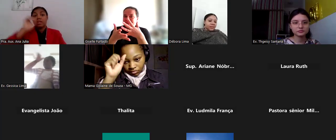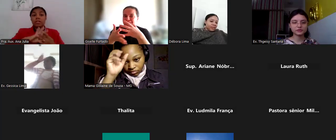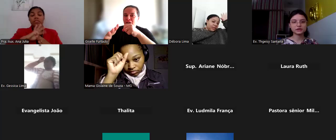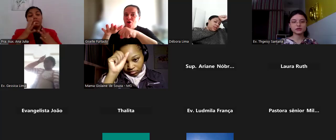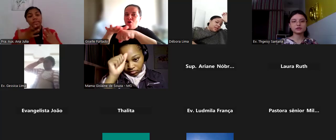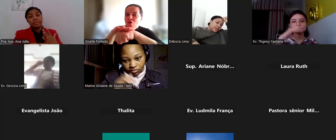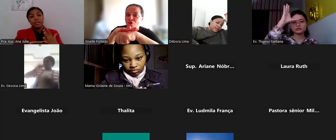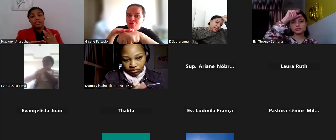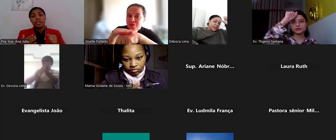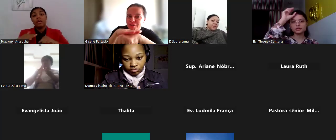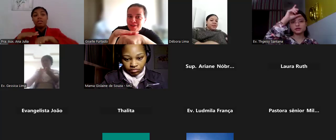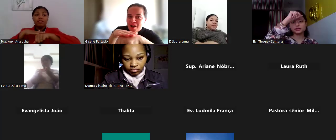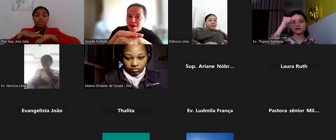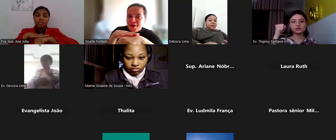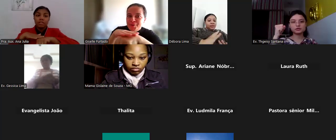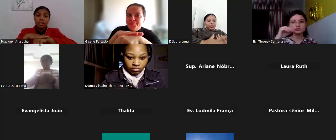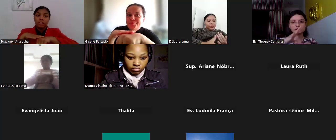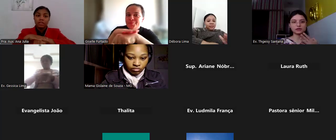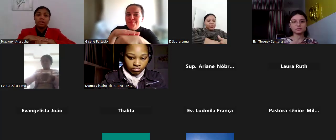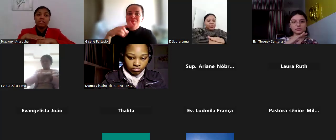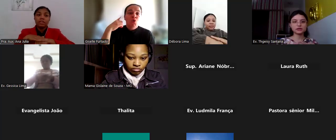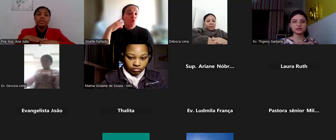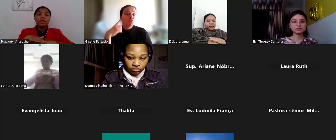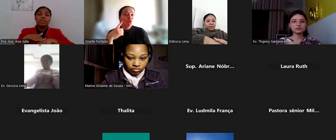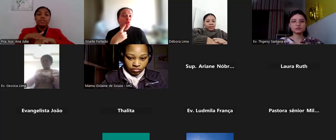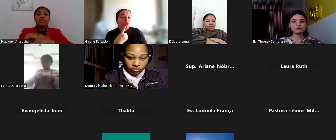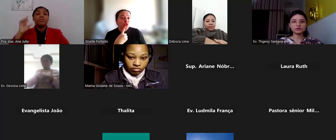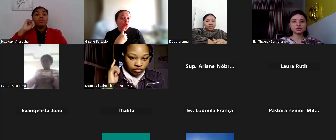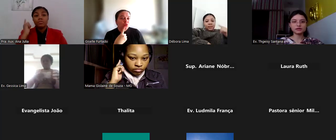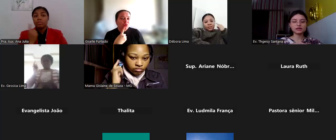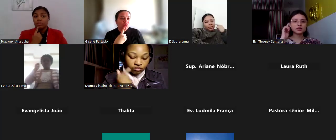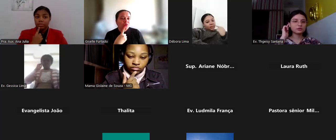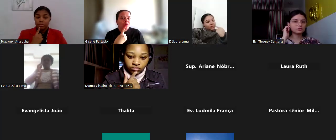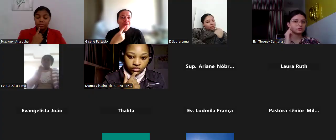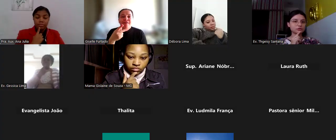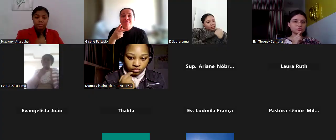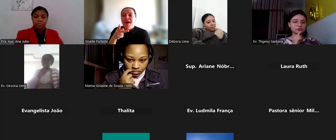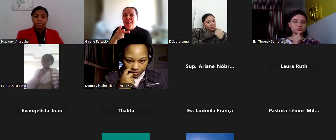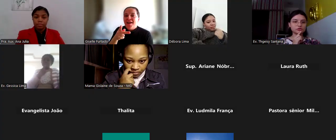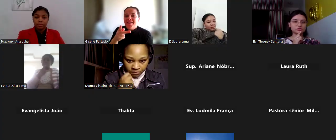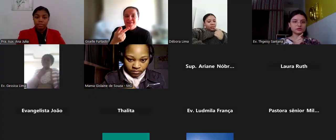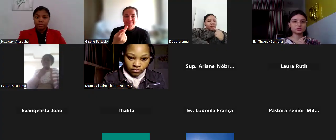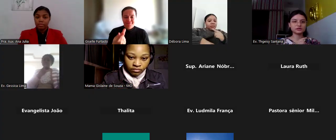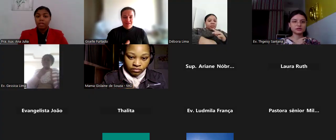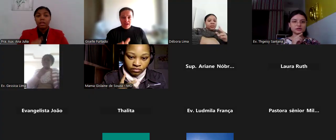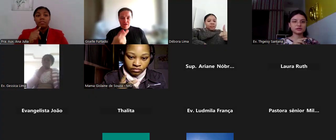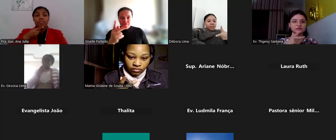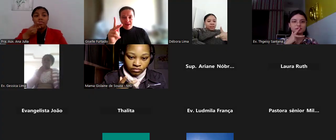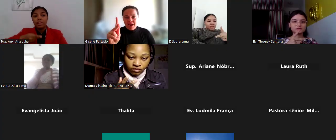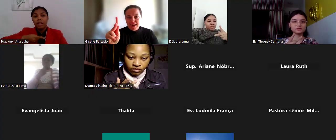Libras. Conversar com o surdo. Falar. Falar